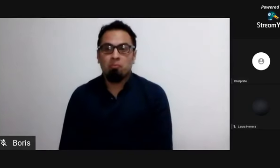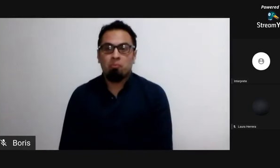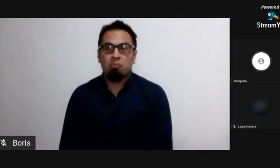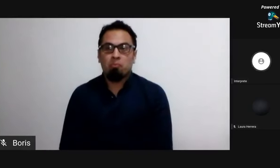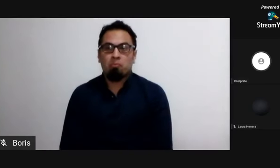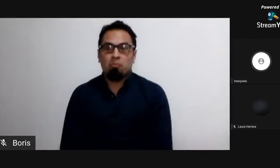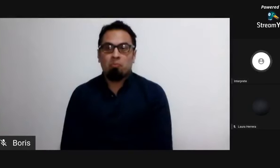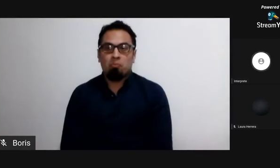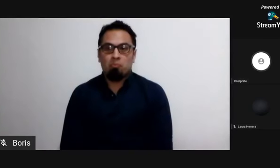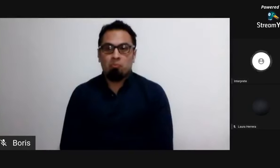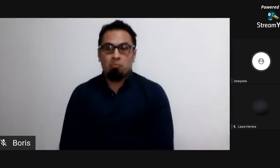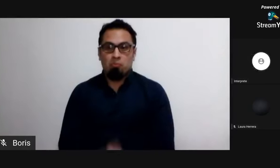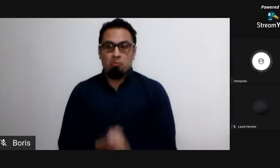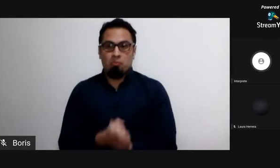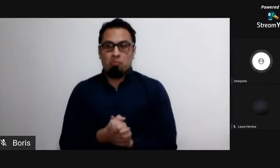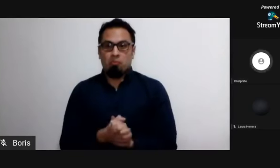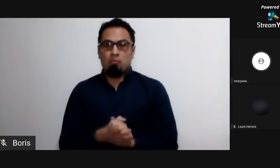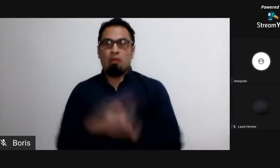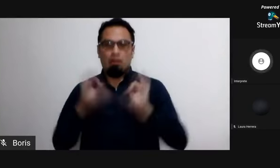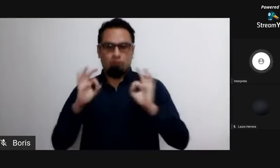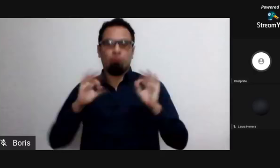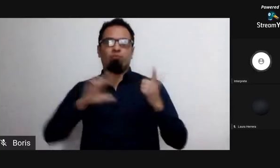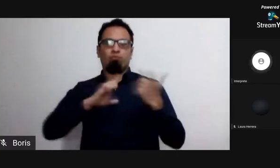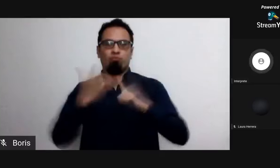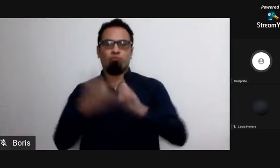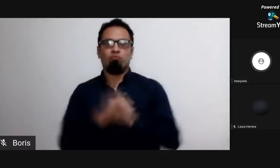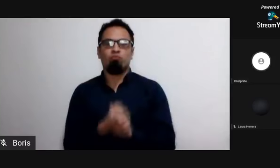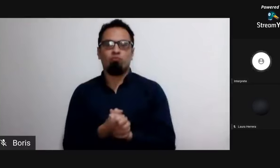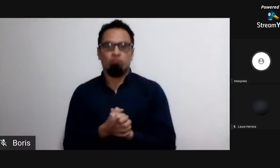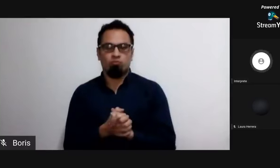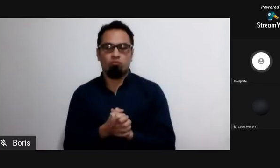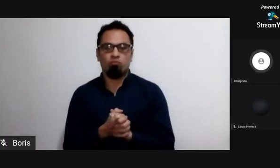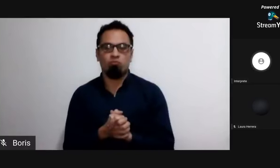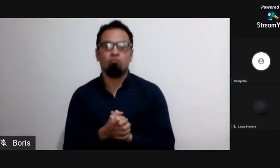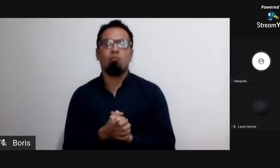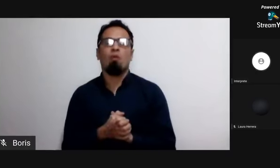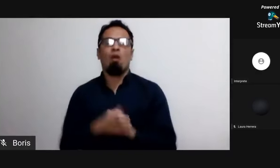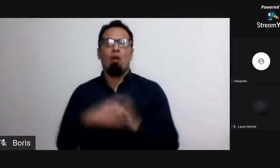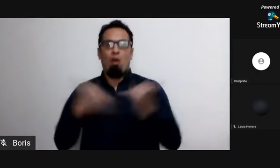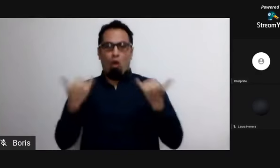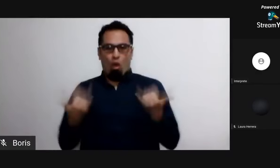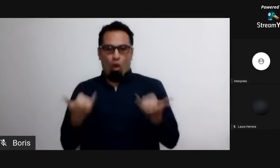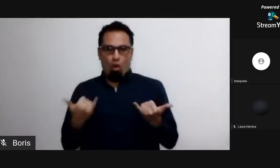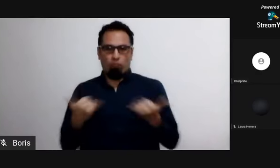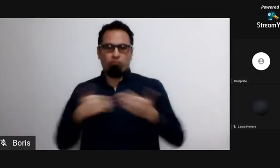Vamos a asegurarnos de que el servicio de interpretación sí esté bien. Listo.